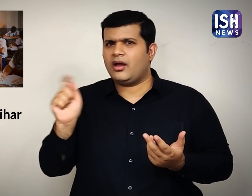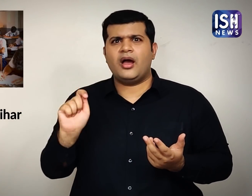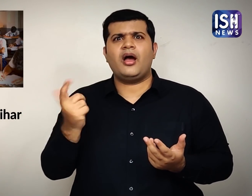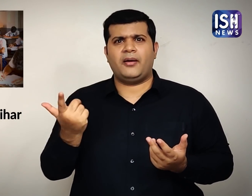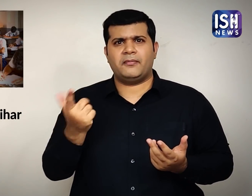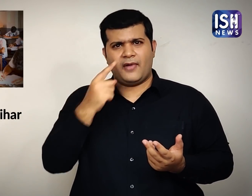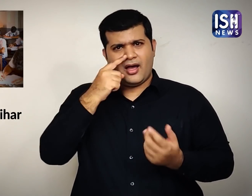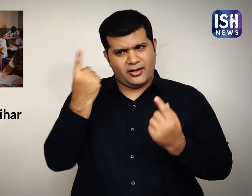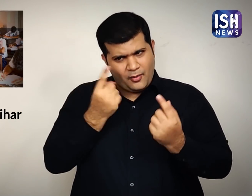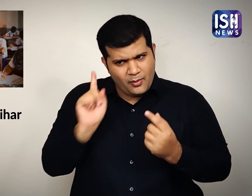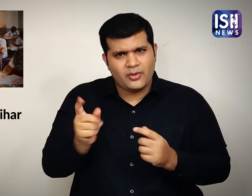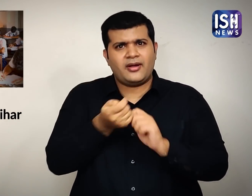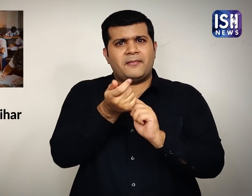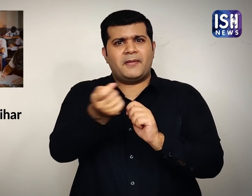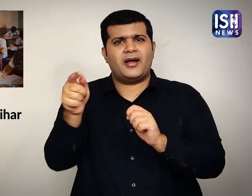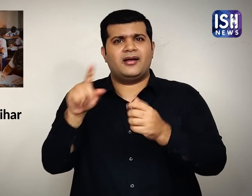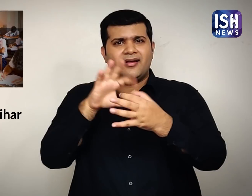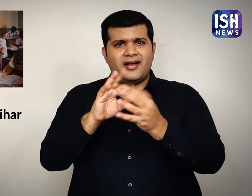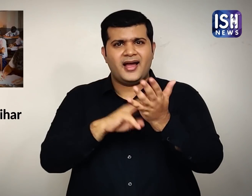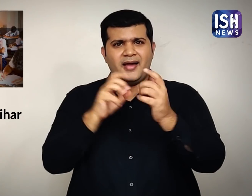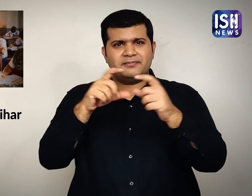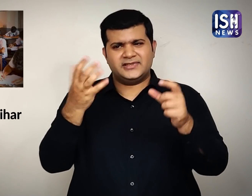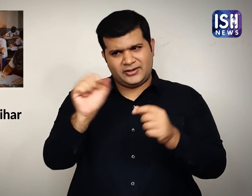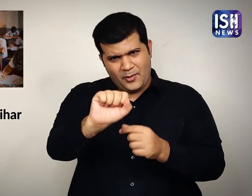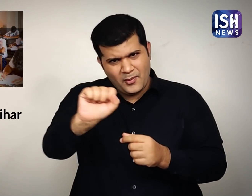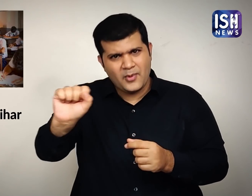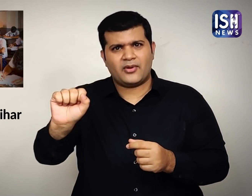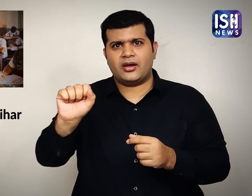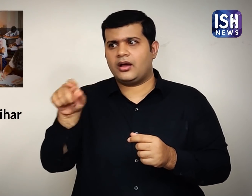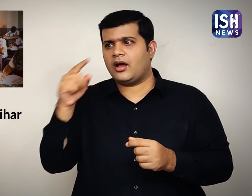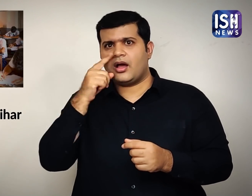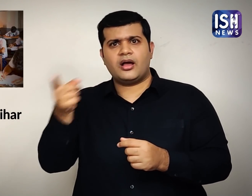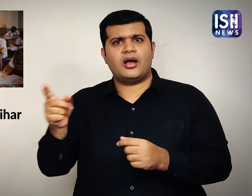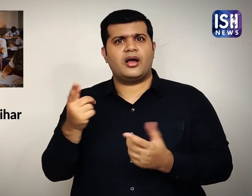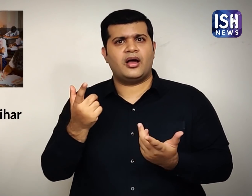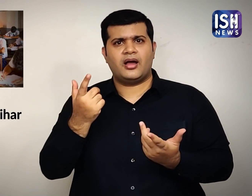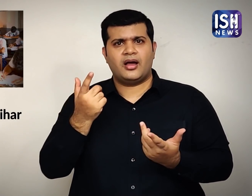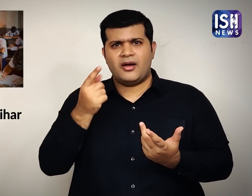लड़कों को सालेटरी नैपकिन का कोई उप्योग नहीं है और धन केवल लड़कियों के लिए ही था